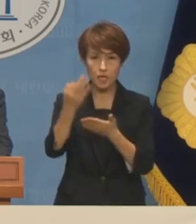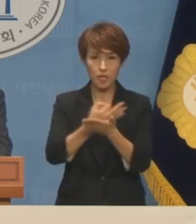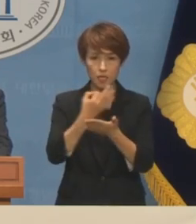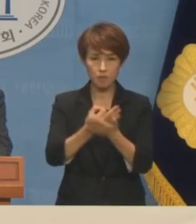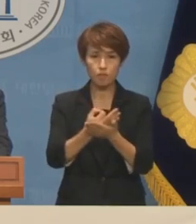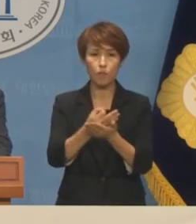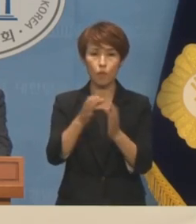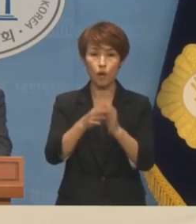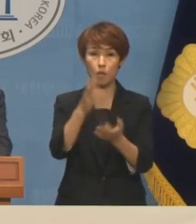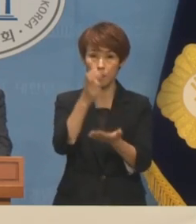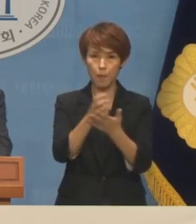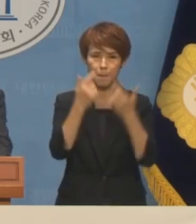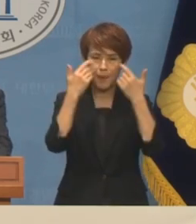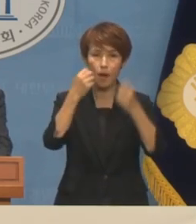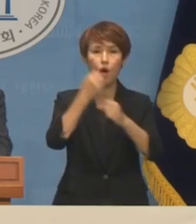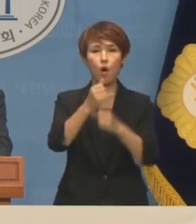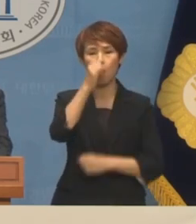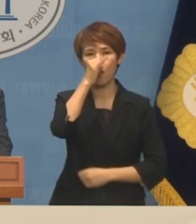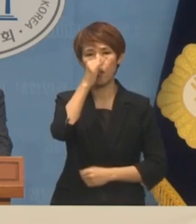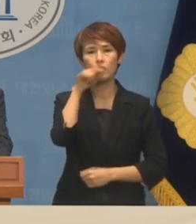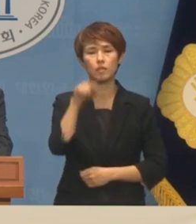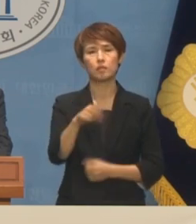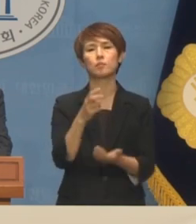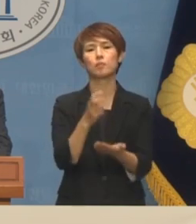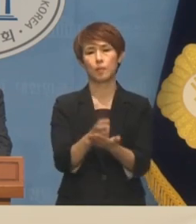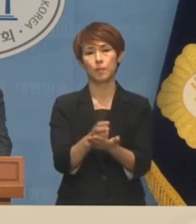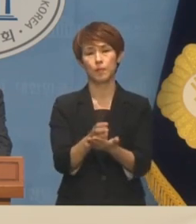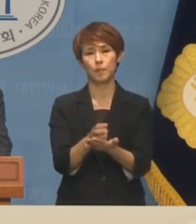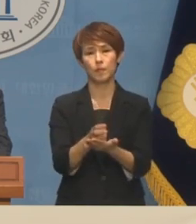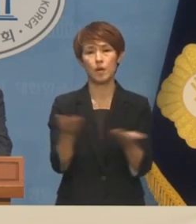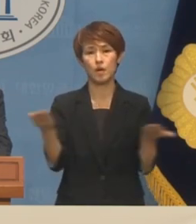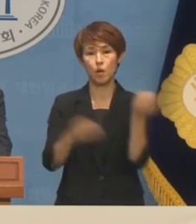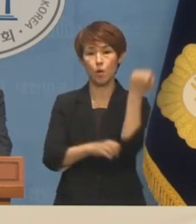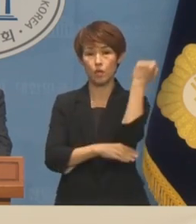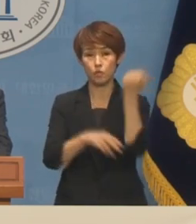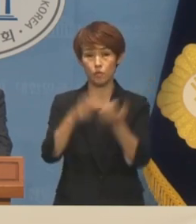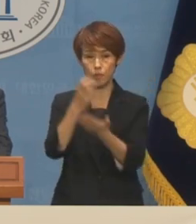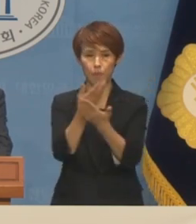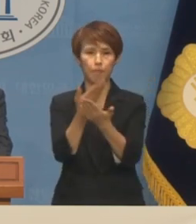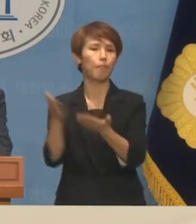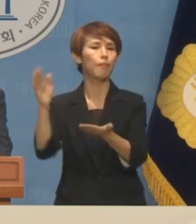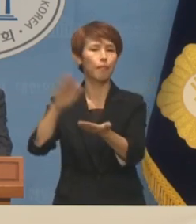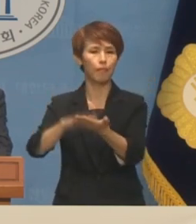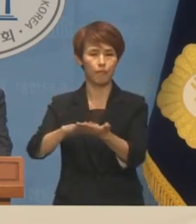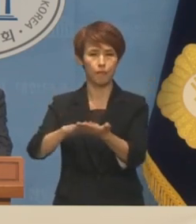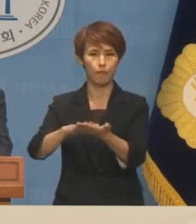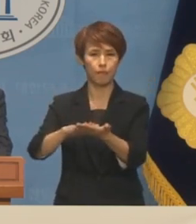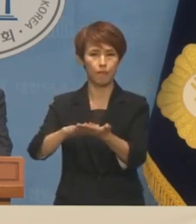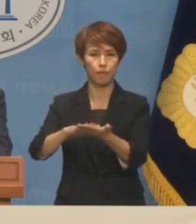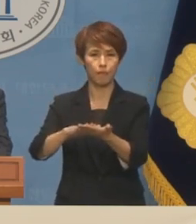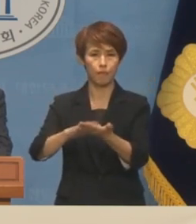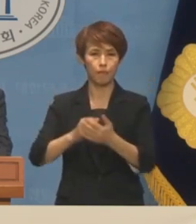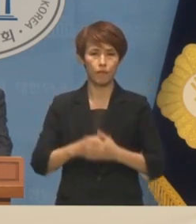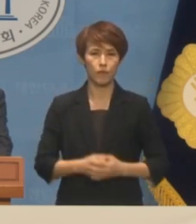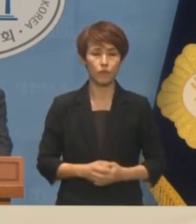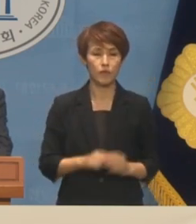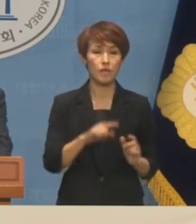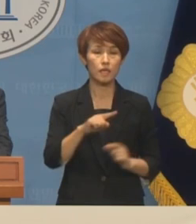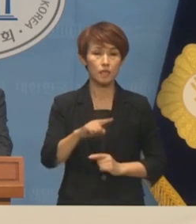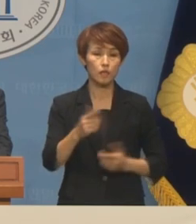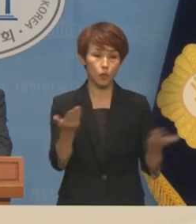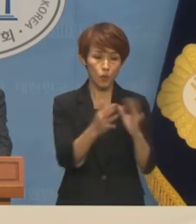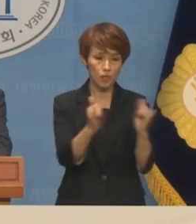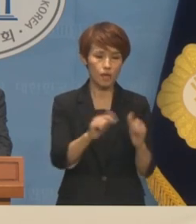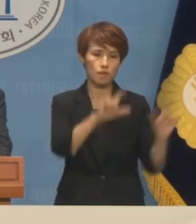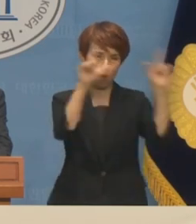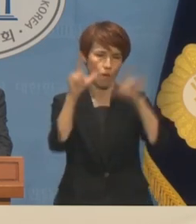명확히 하는 최저임금법과 근로기준법 개정을 통해서 저임금 노동자의 생활 안정과